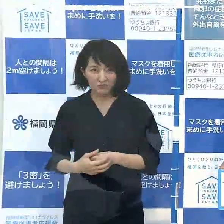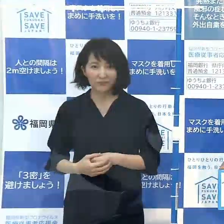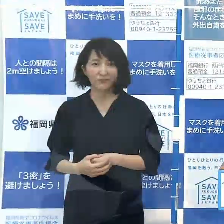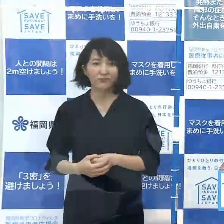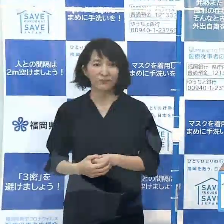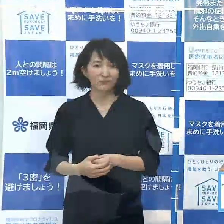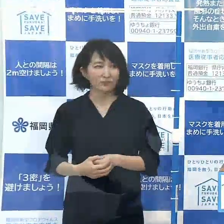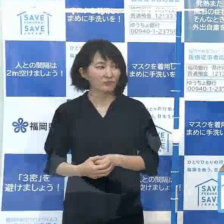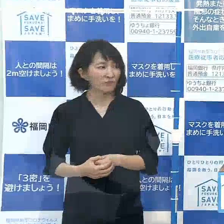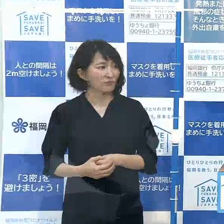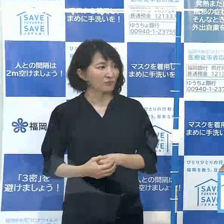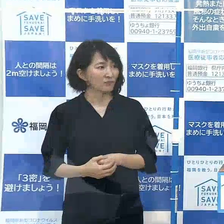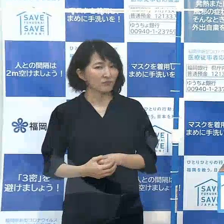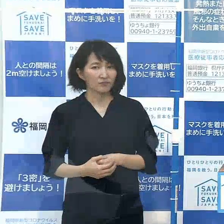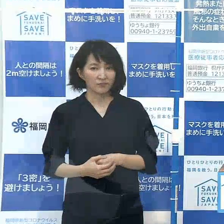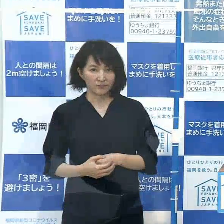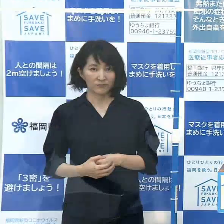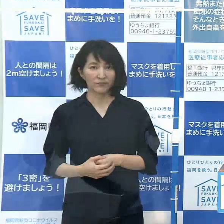であります。